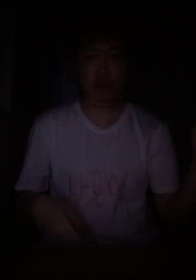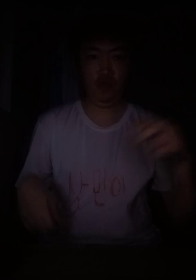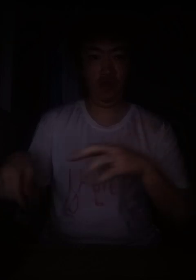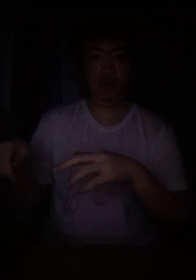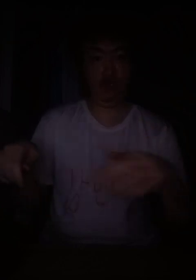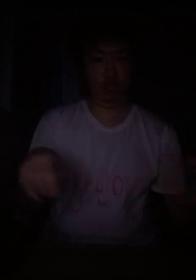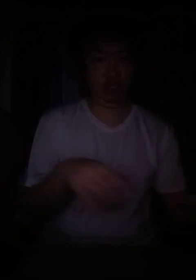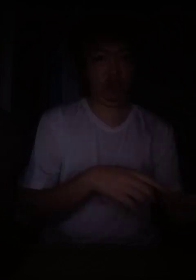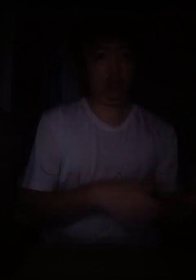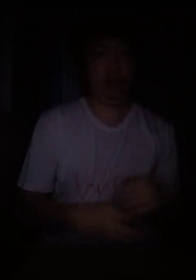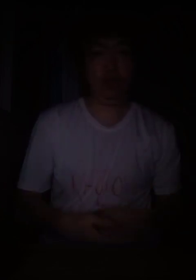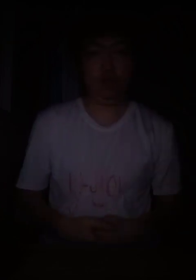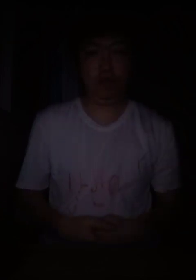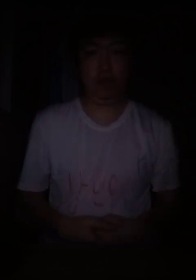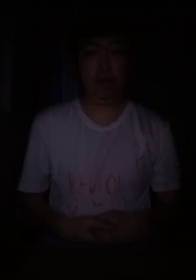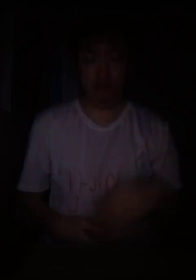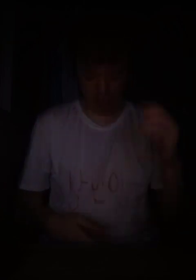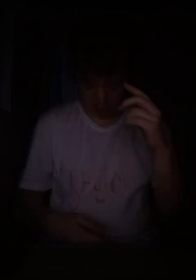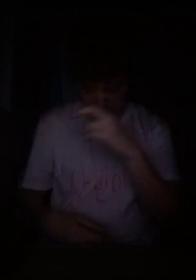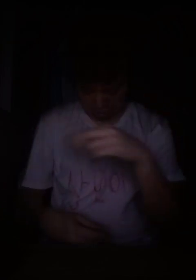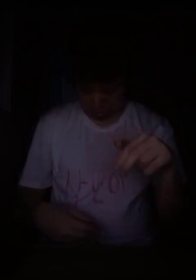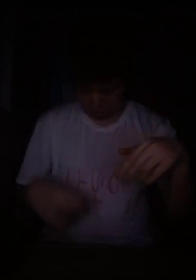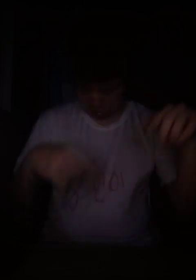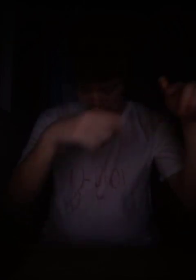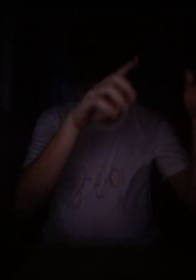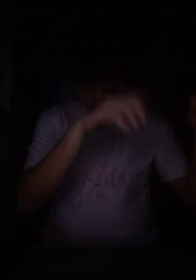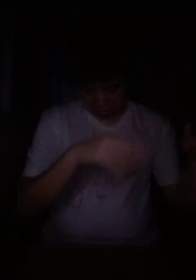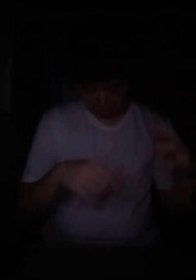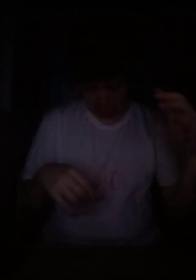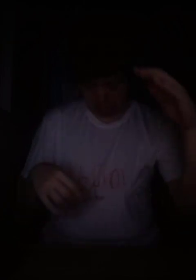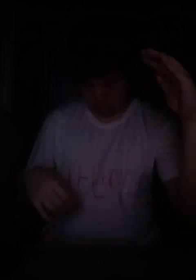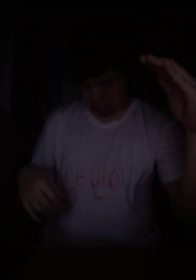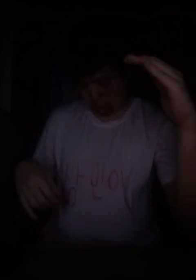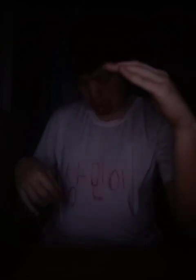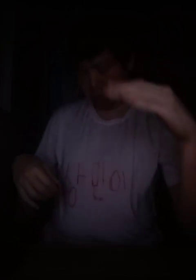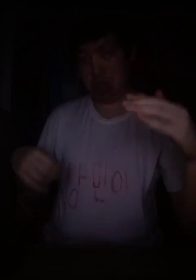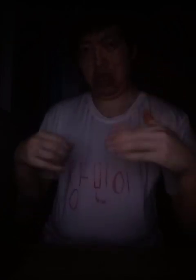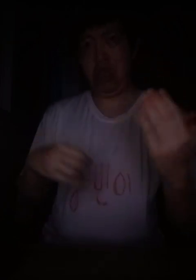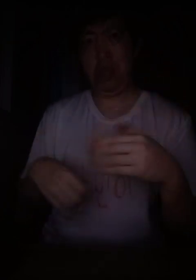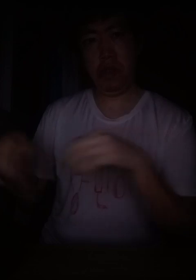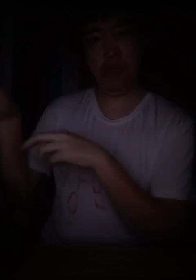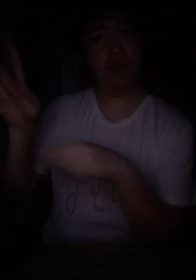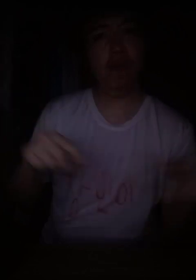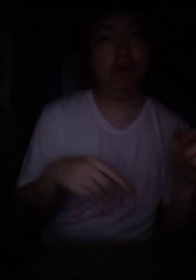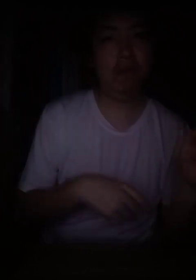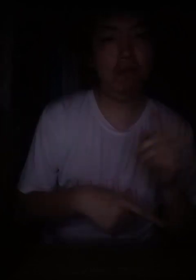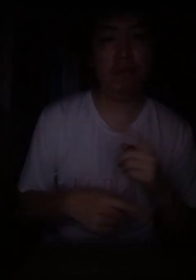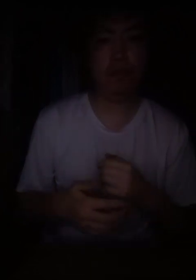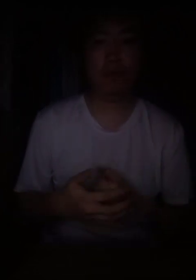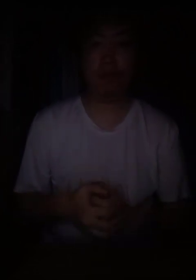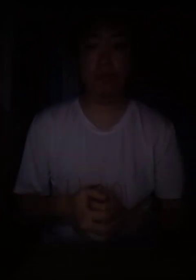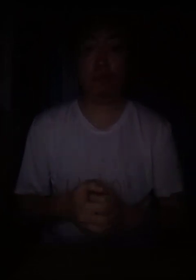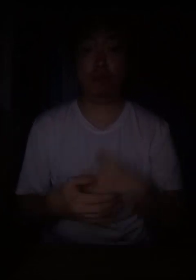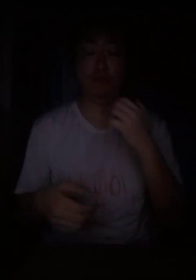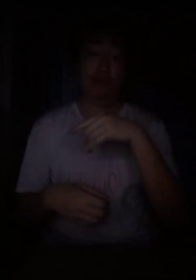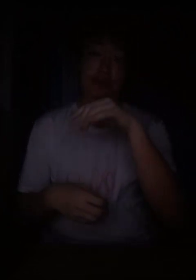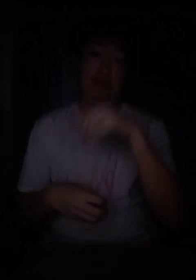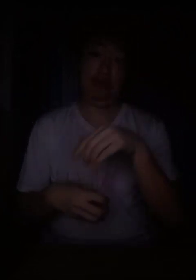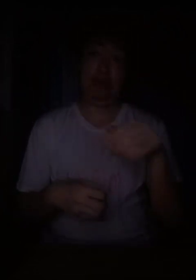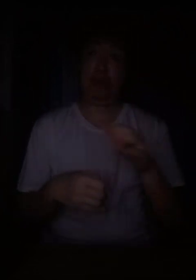있습니다. 방송 듣고 내려갔을 때는 이미 무릎파까지 찬 상황이고 계단에서 물이 막 쏟아지고 있었거든요. 당시 상황은 블랙박스